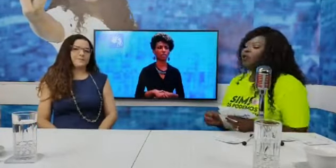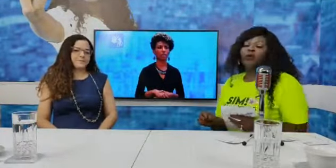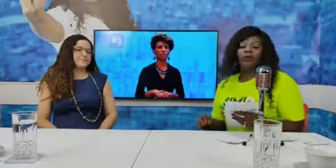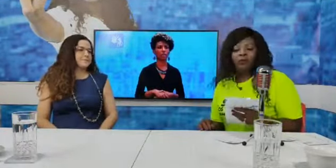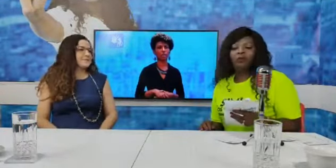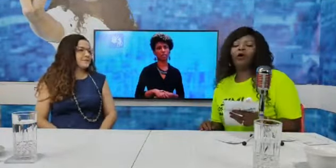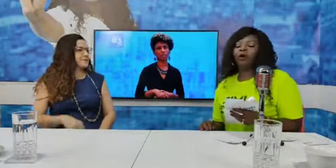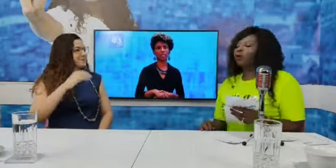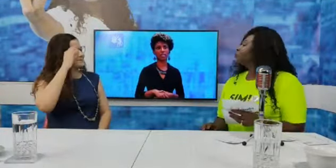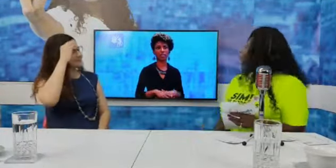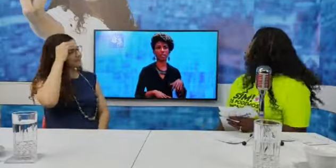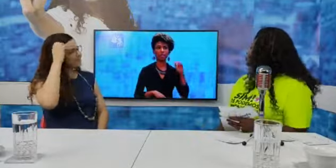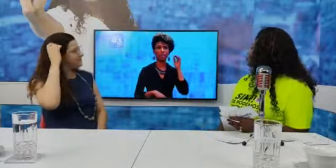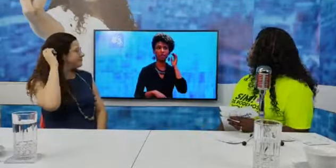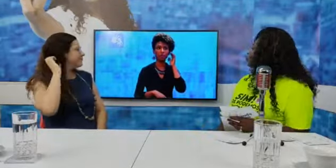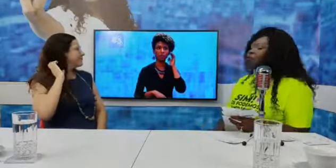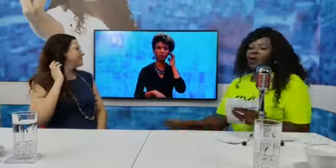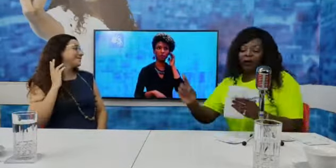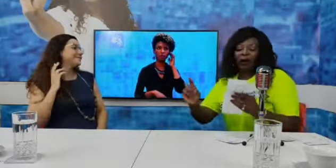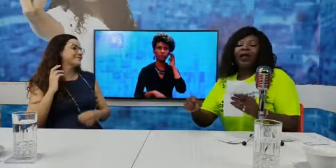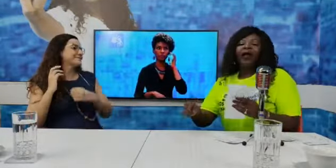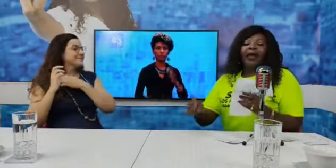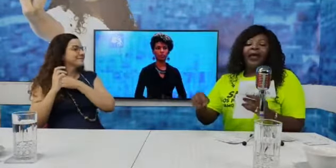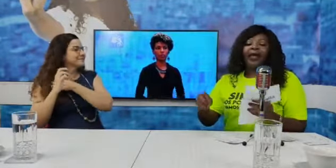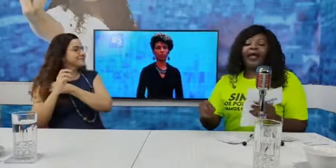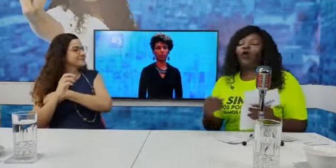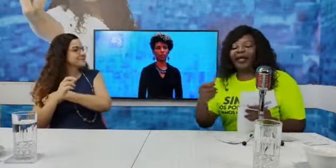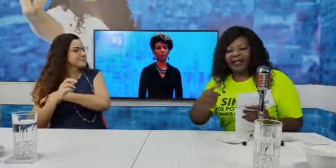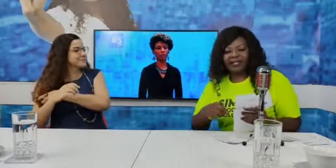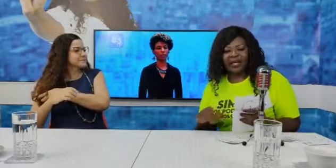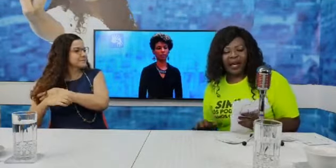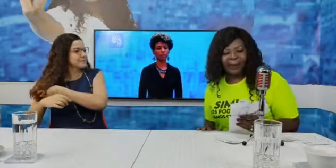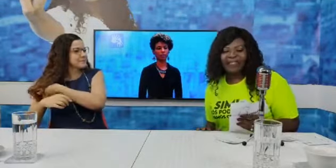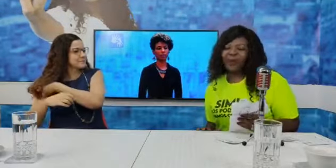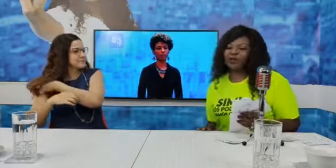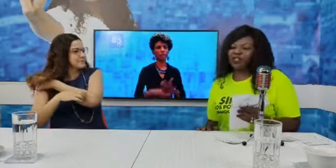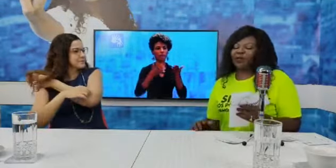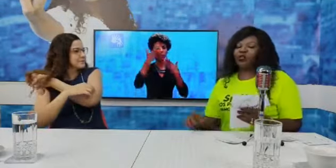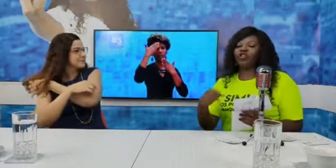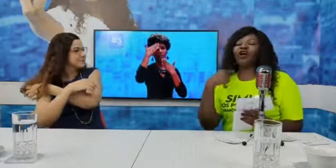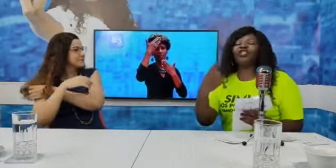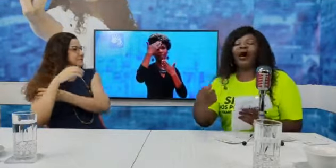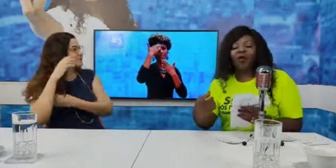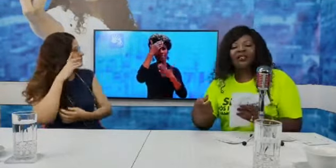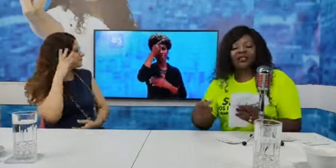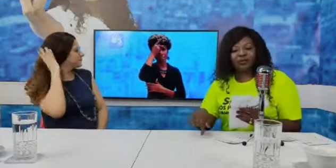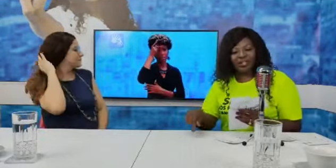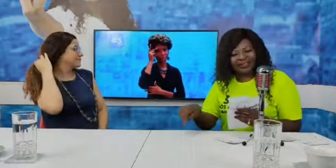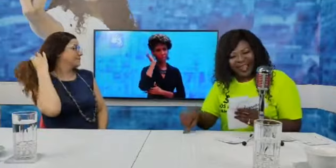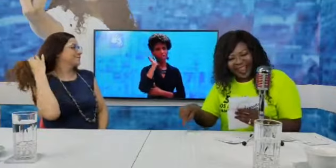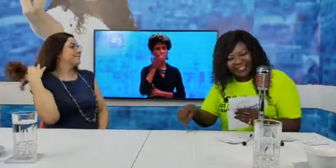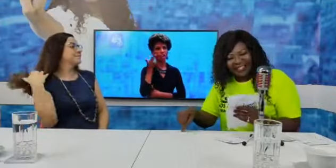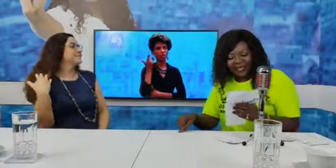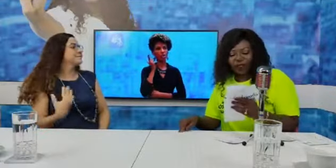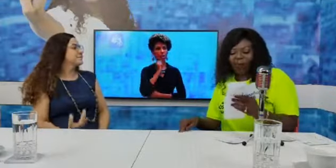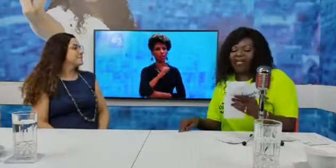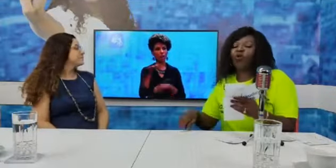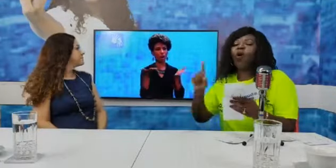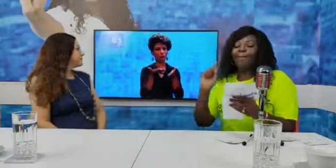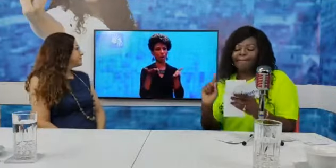denúncia e acontecer até mesmo a prisão. Eu quero agradecer a participação das pessoas. Nós já alcançamos até esse